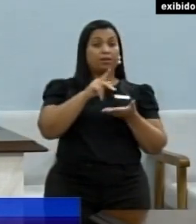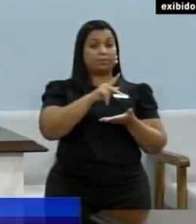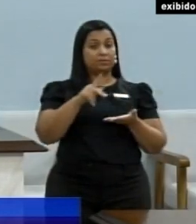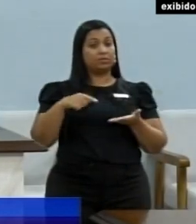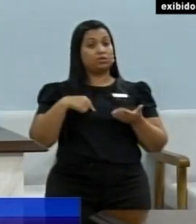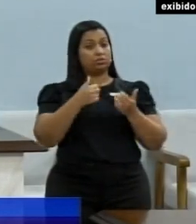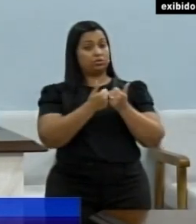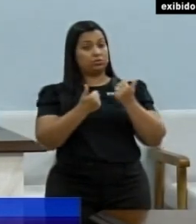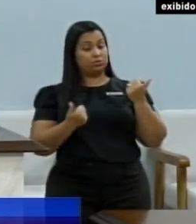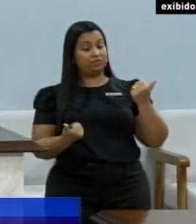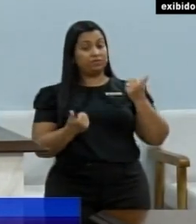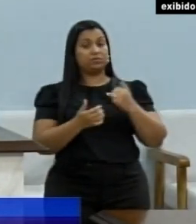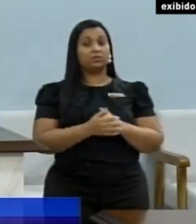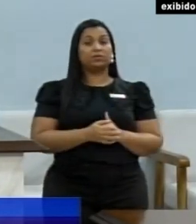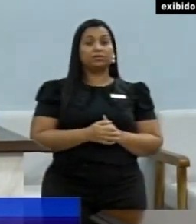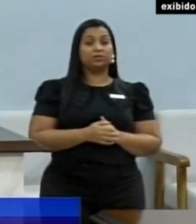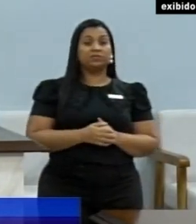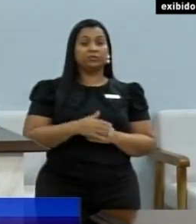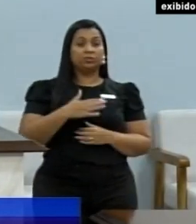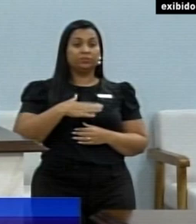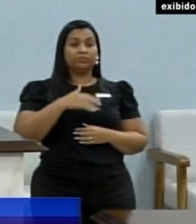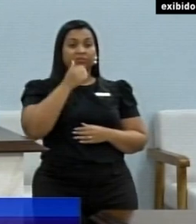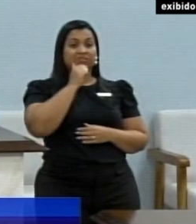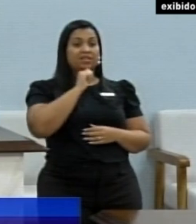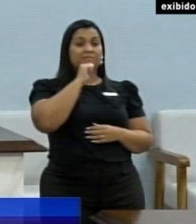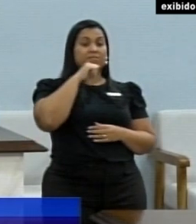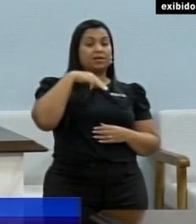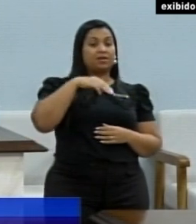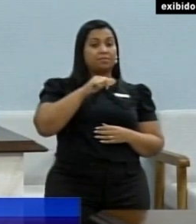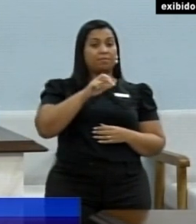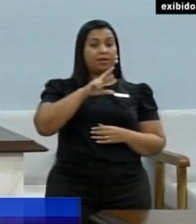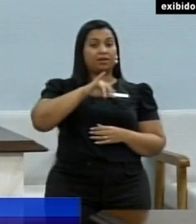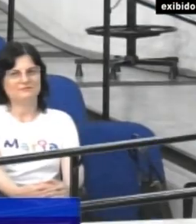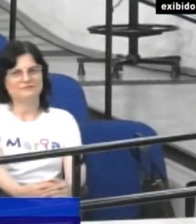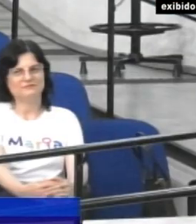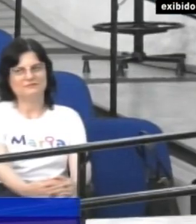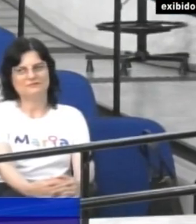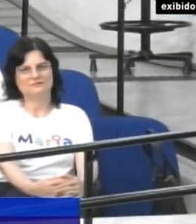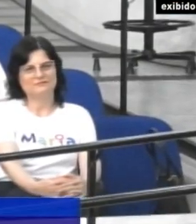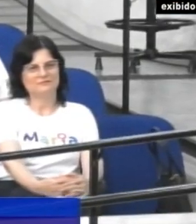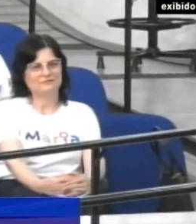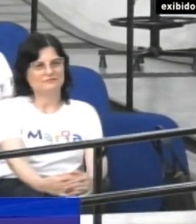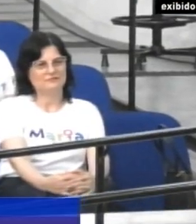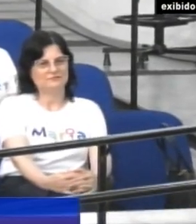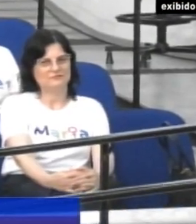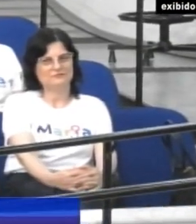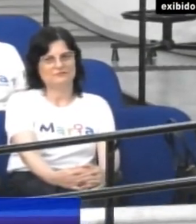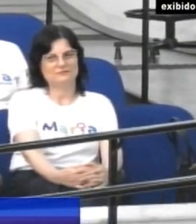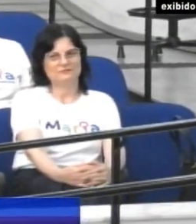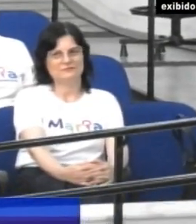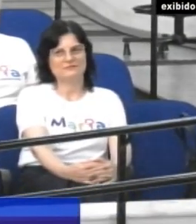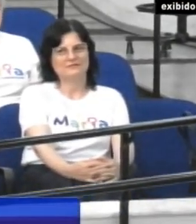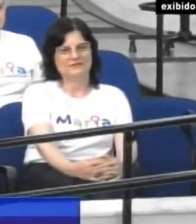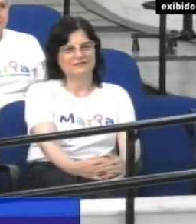sou vice-presidente. A minha mãe, Maria José, que não poderia deixar também de cumprimentá-la aqui presente